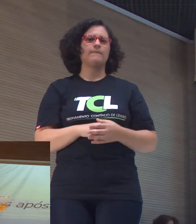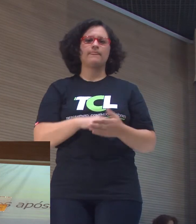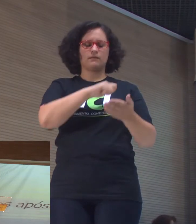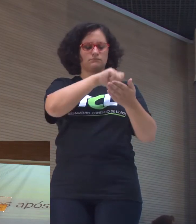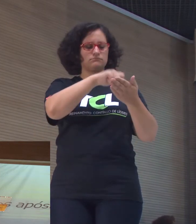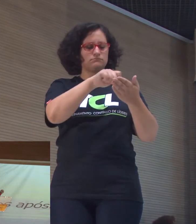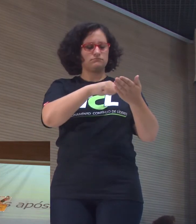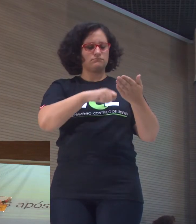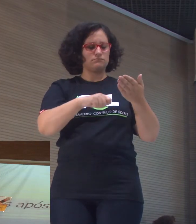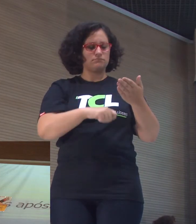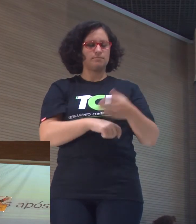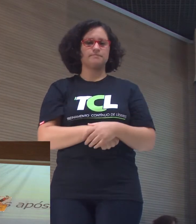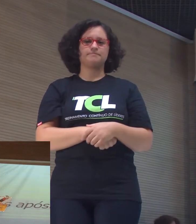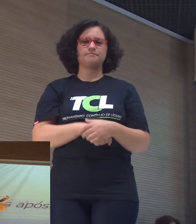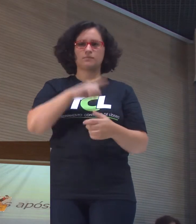anota isso.